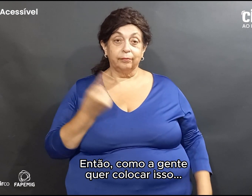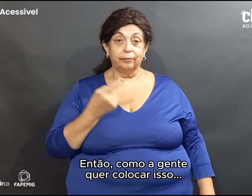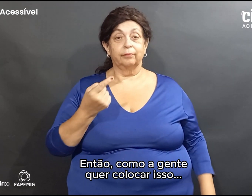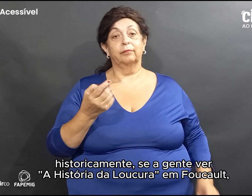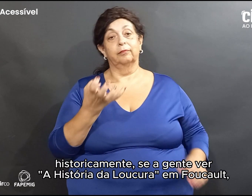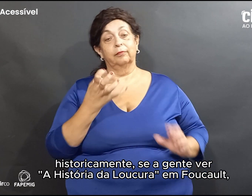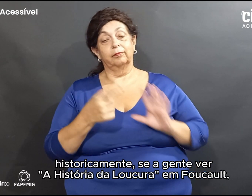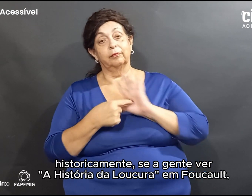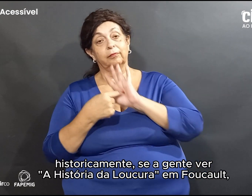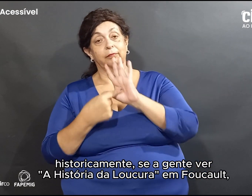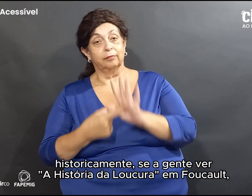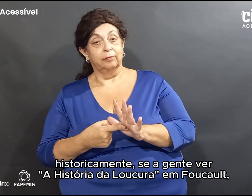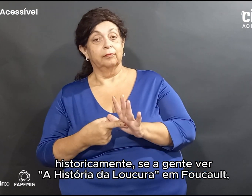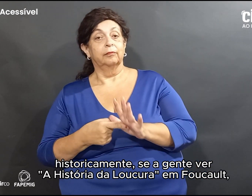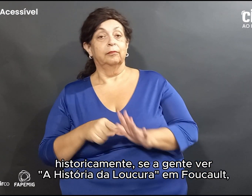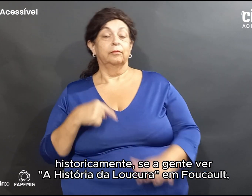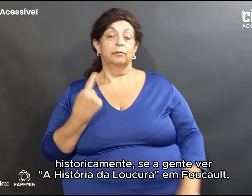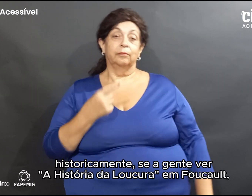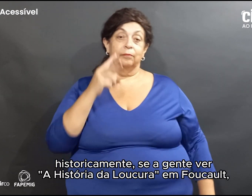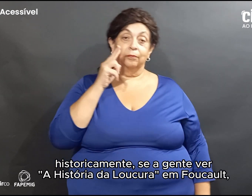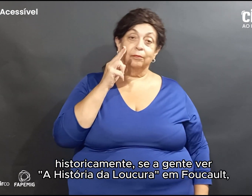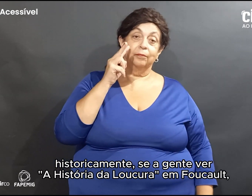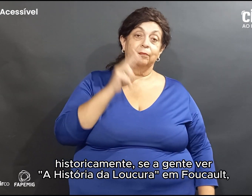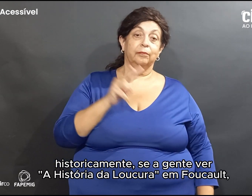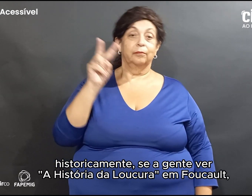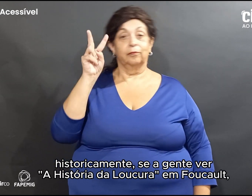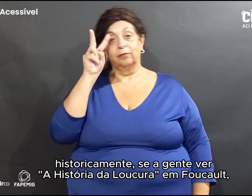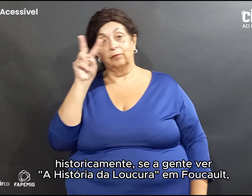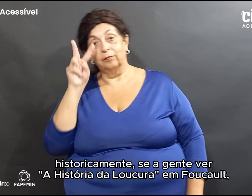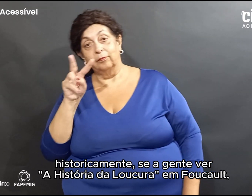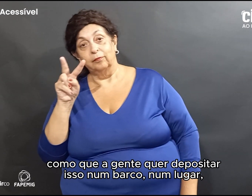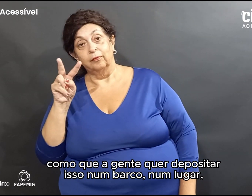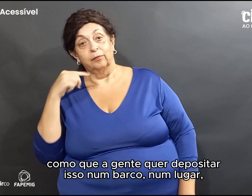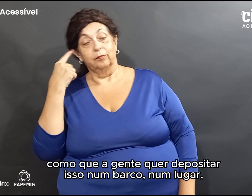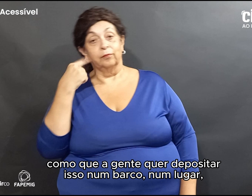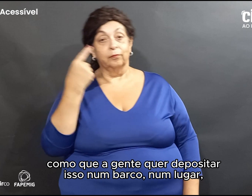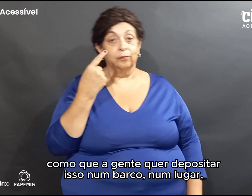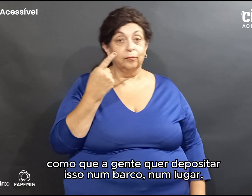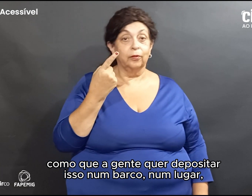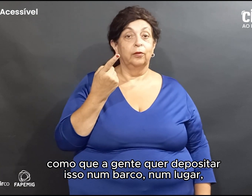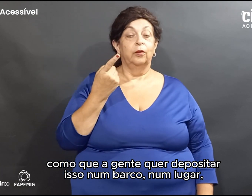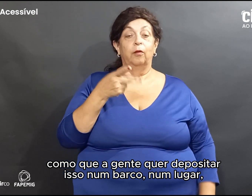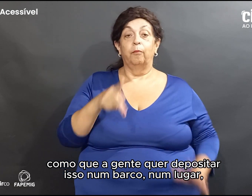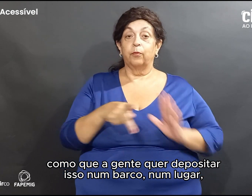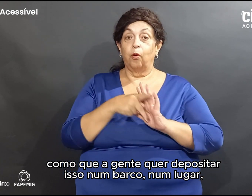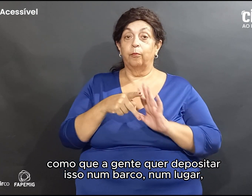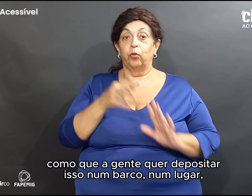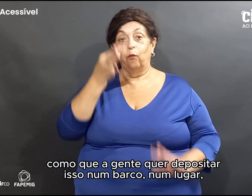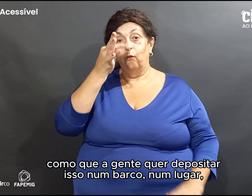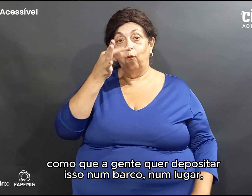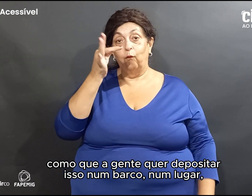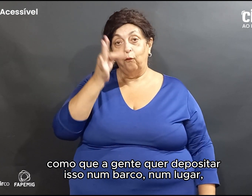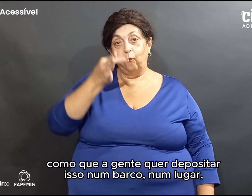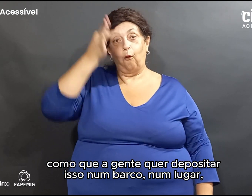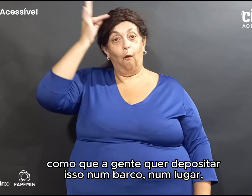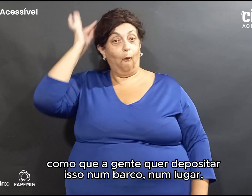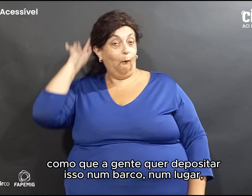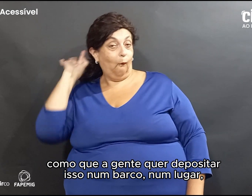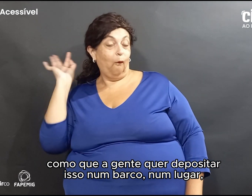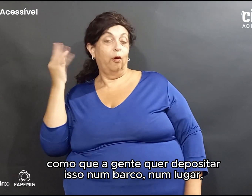né, historicamente, se a gente vê, né, a história da loucura em Foucault, né, como que a gente quer depositar isso num barco, né,